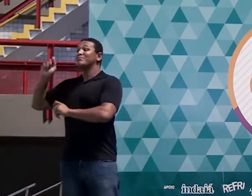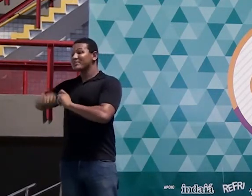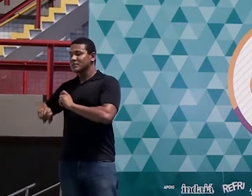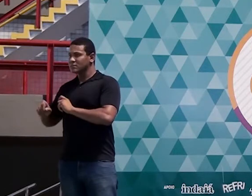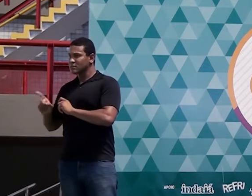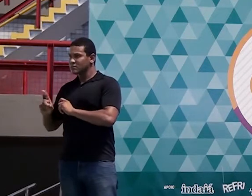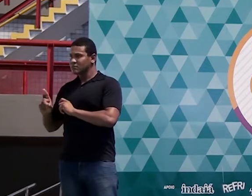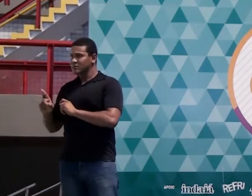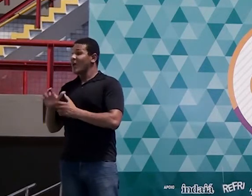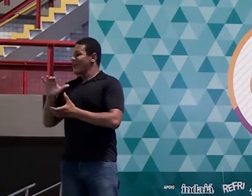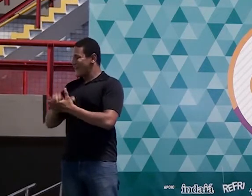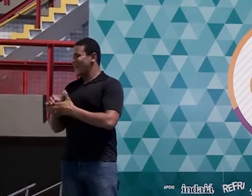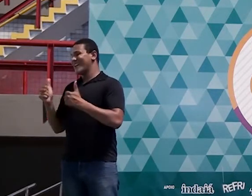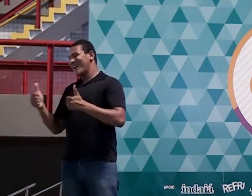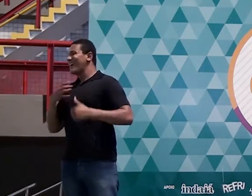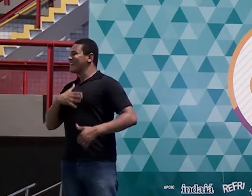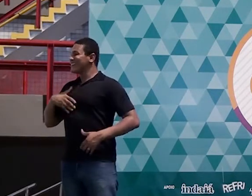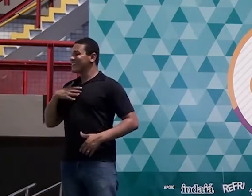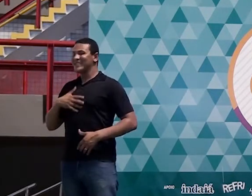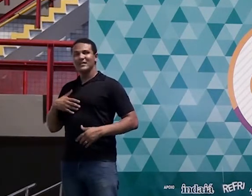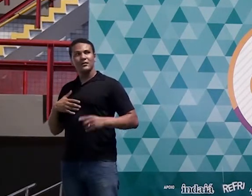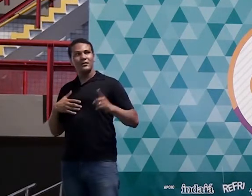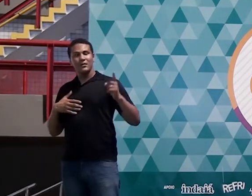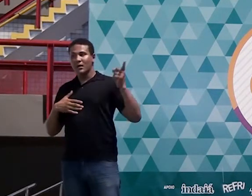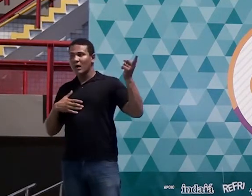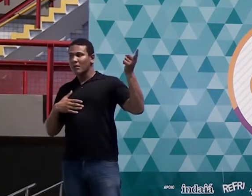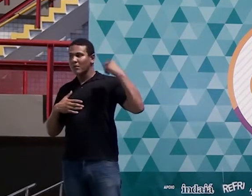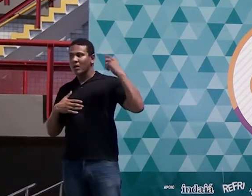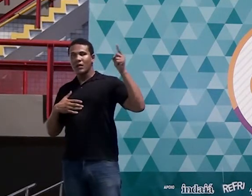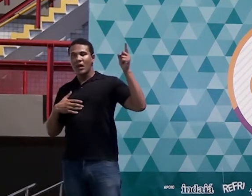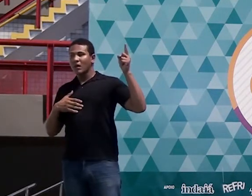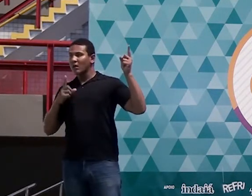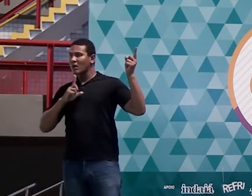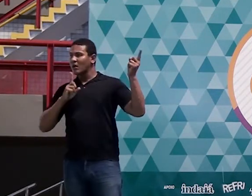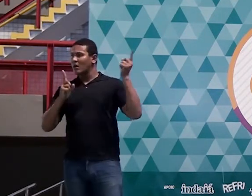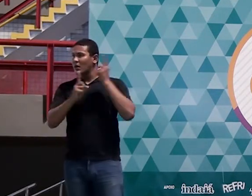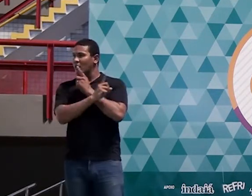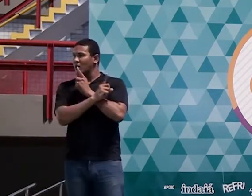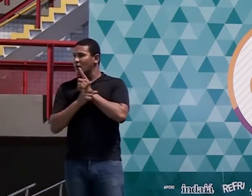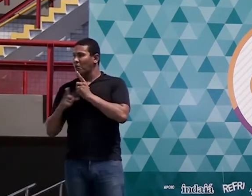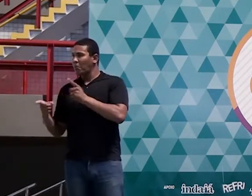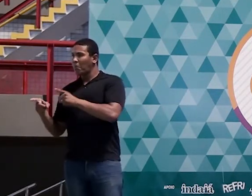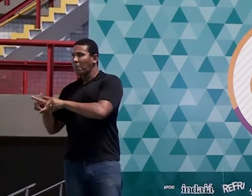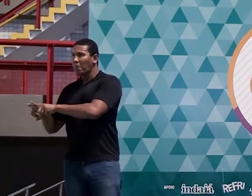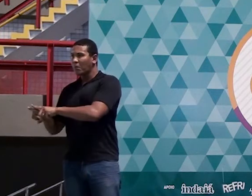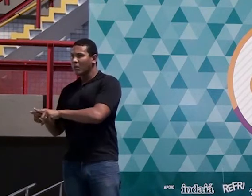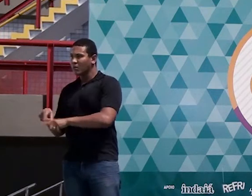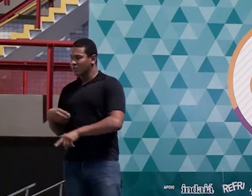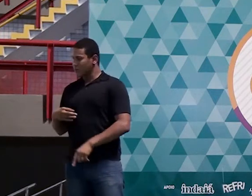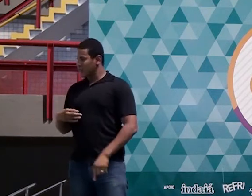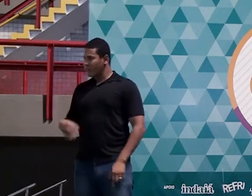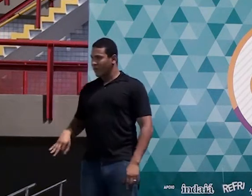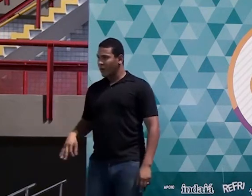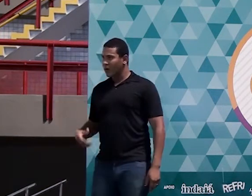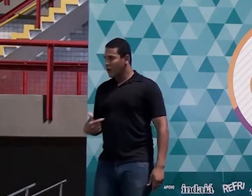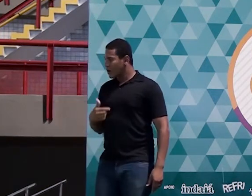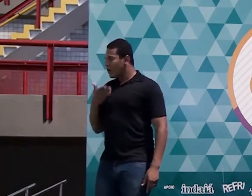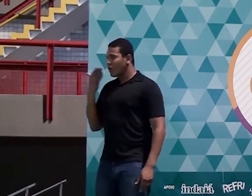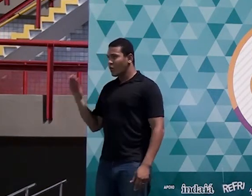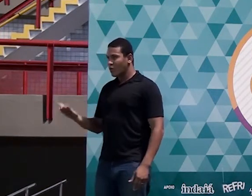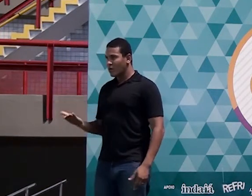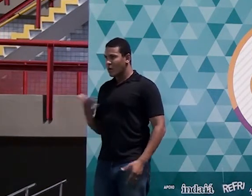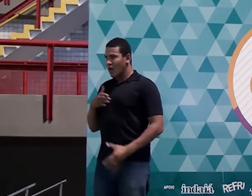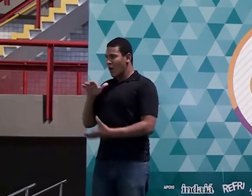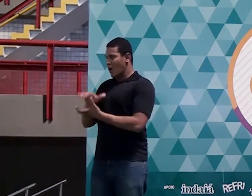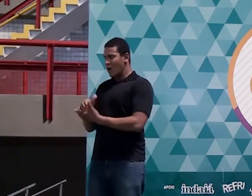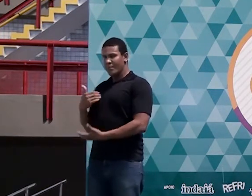esposa na noite de núpcias. Que no início era noite de núpcias. E quando começou a expansão marítima, a gente